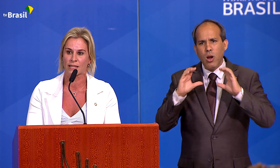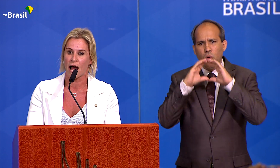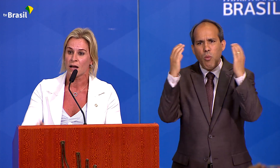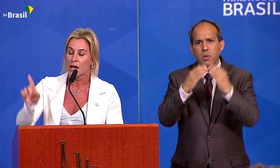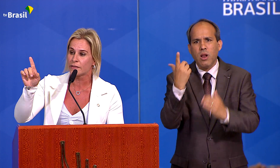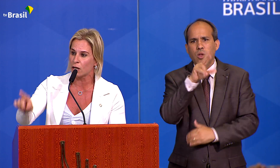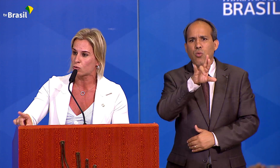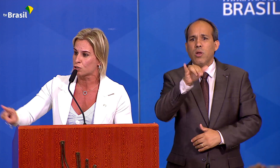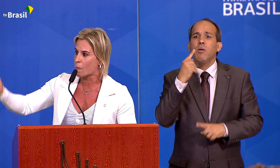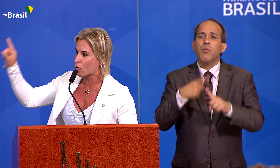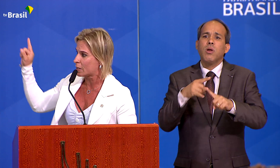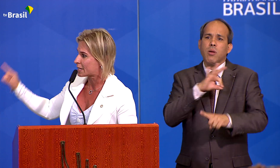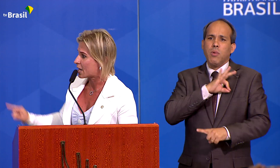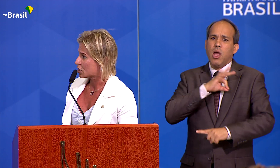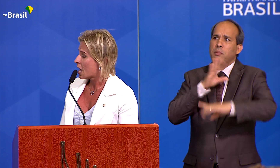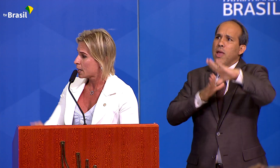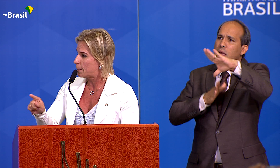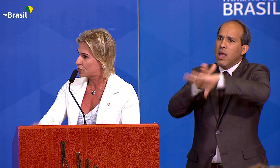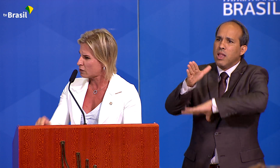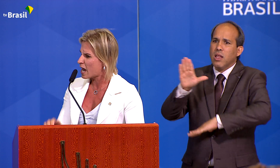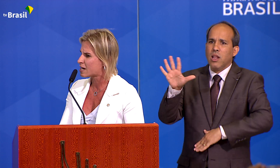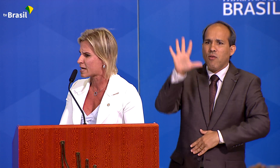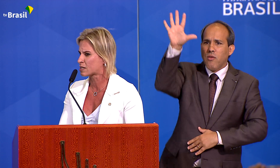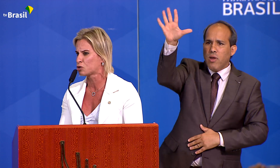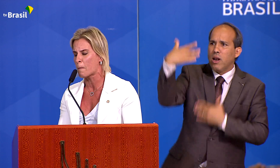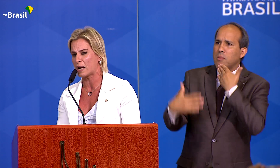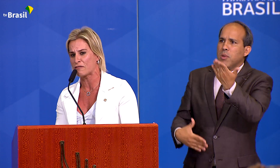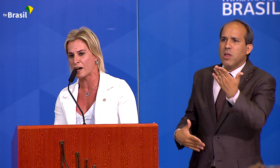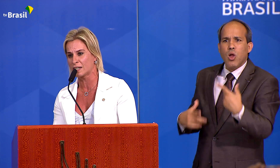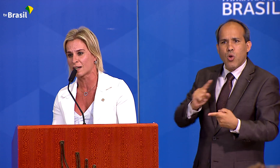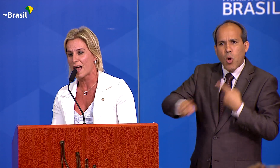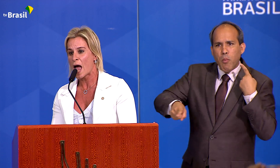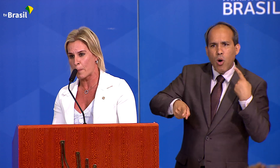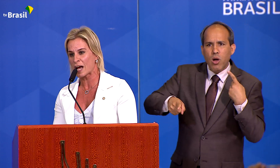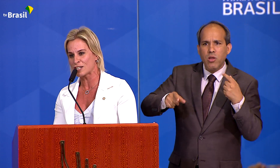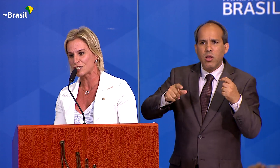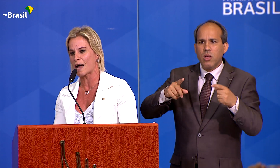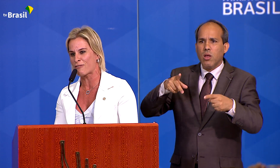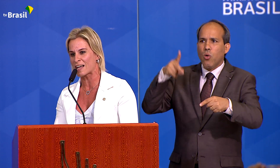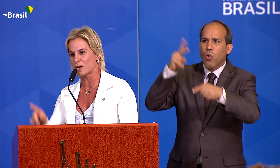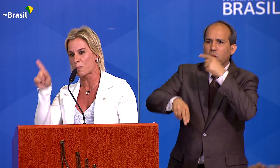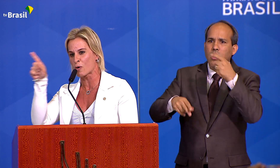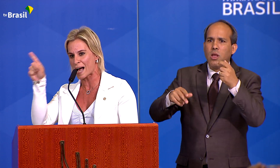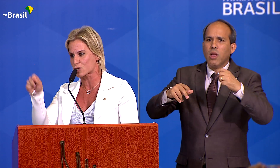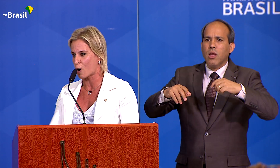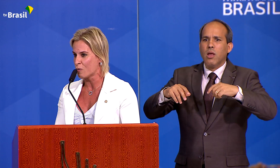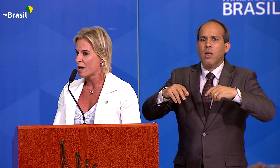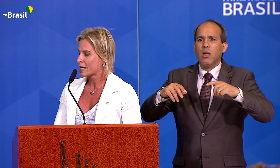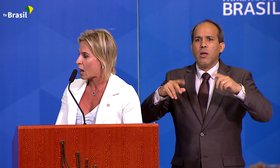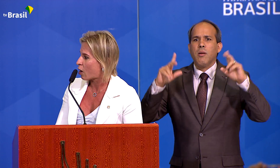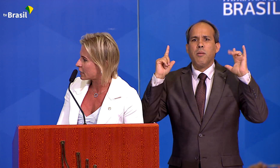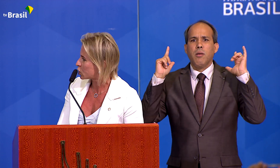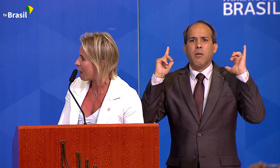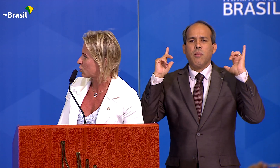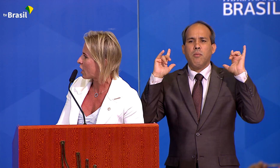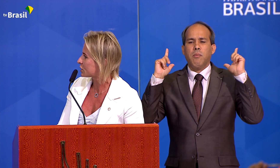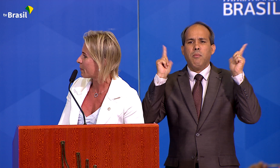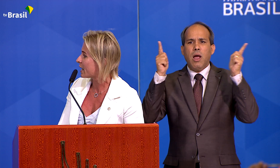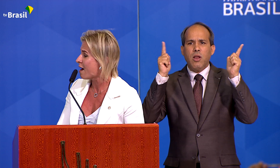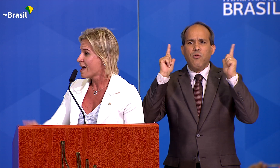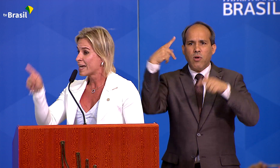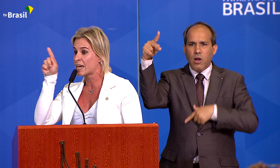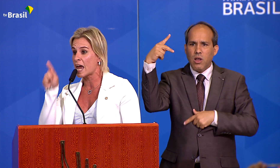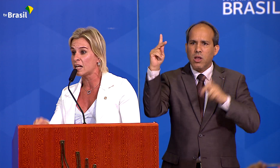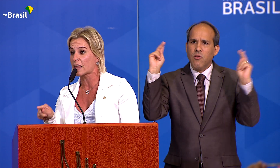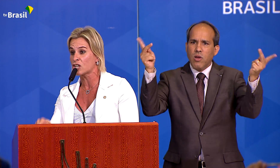que quando tem um policial militar dentro de uma comunidade impedindo a realização de um baile funk é porque a gente tá falando por um garçom que acorda